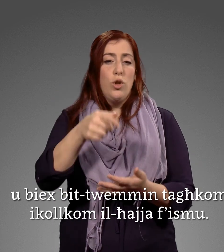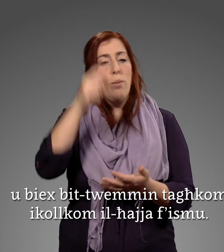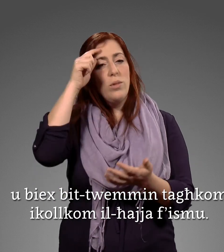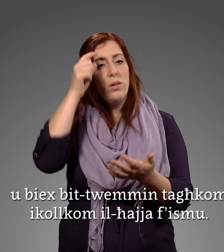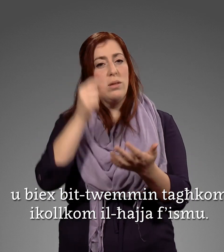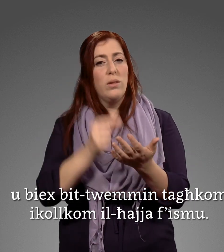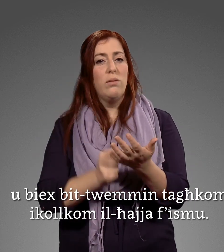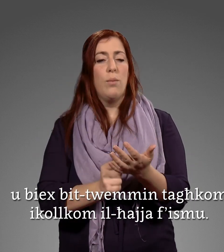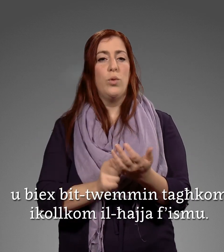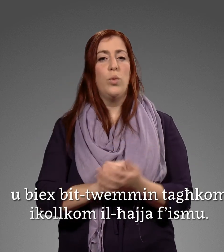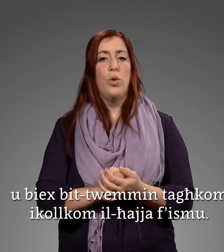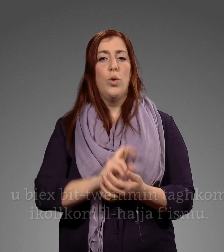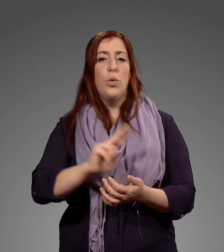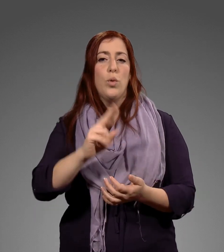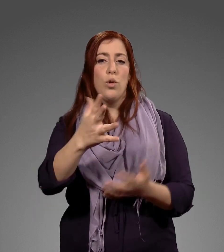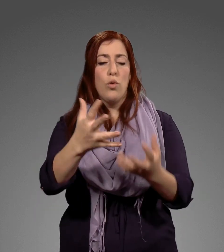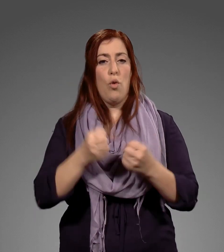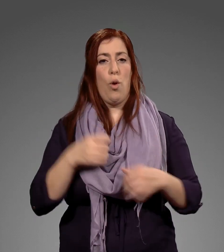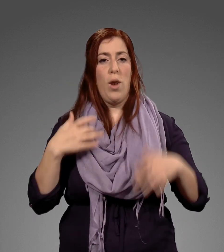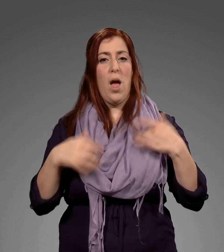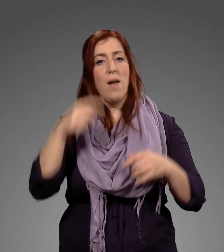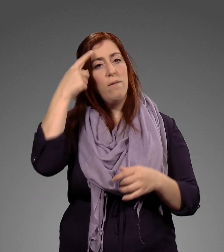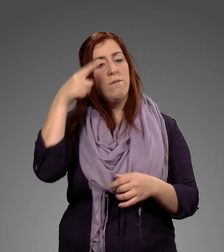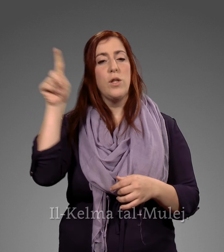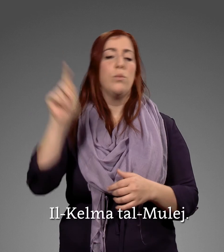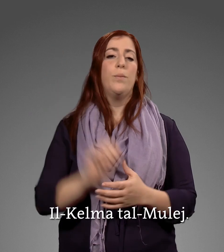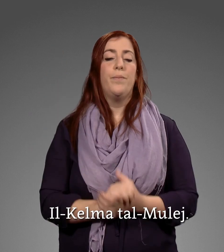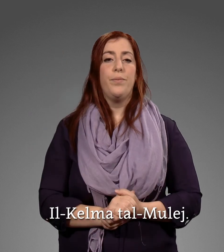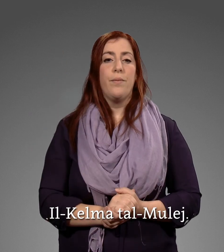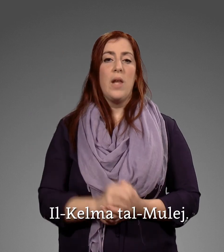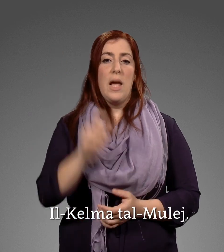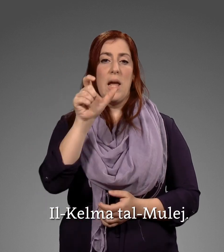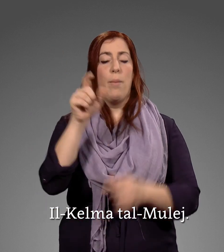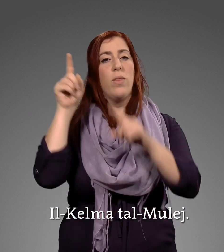ikolkom il-ħajja f'ismu. Il-kelma tal-mulejm.